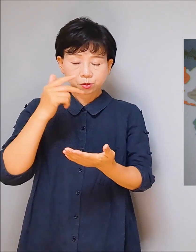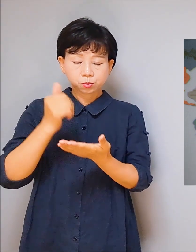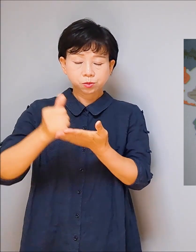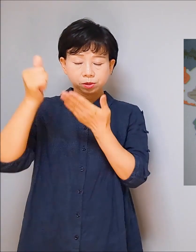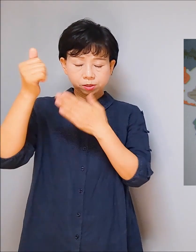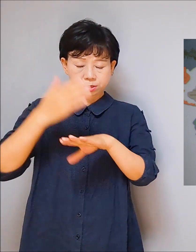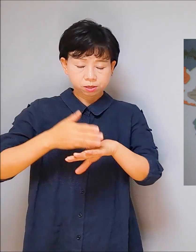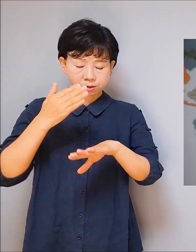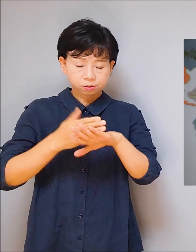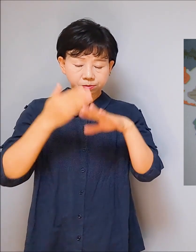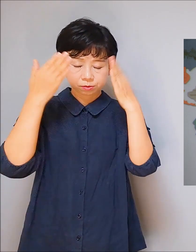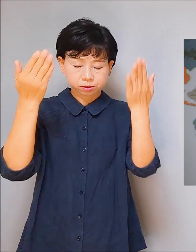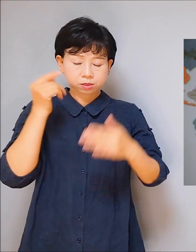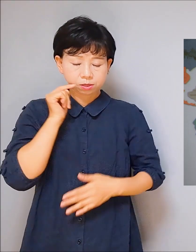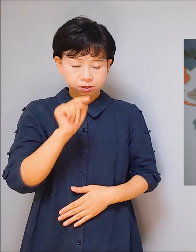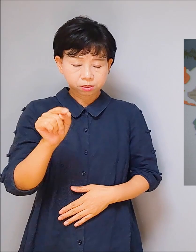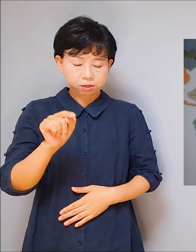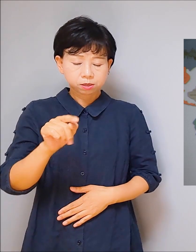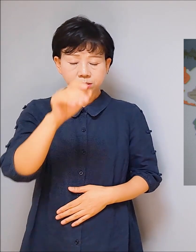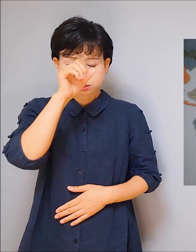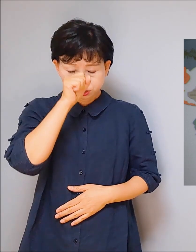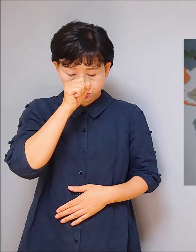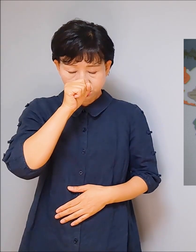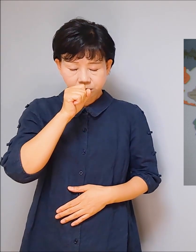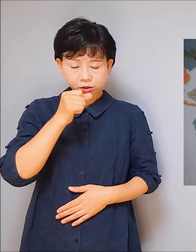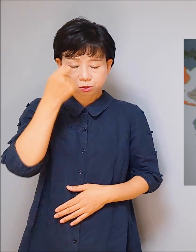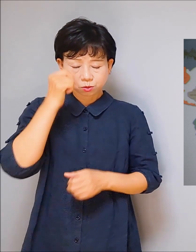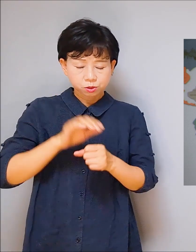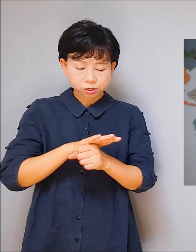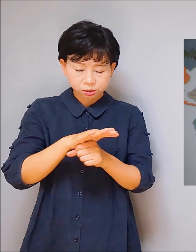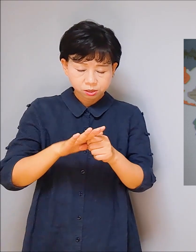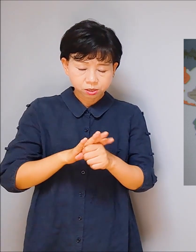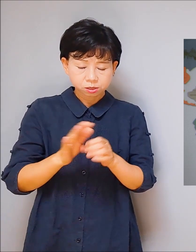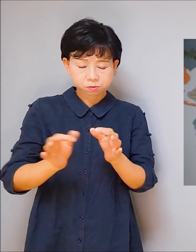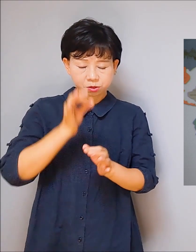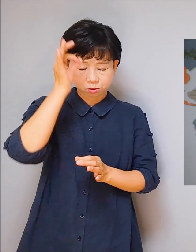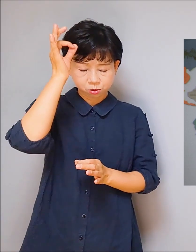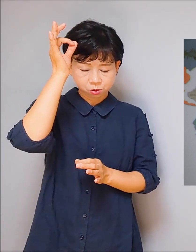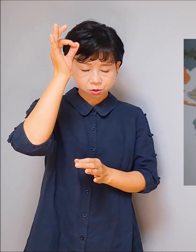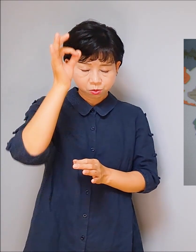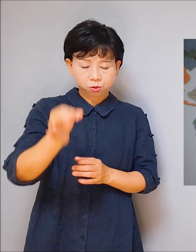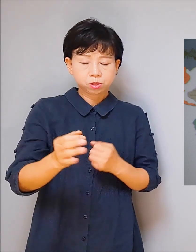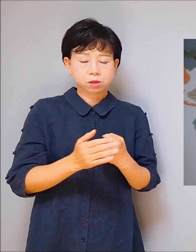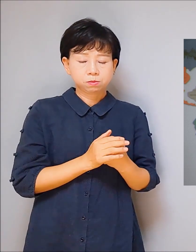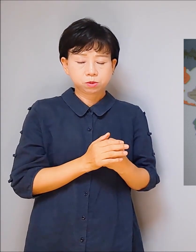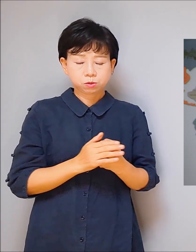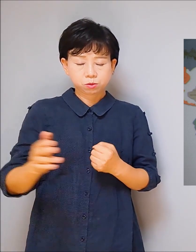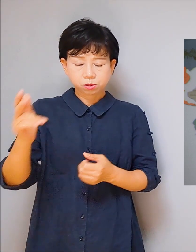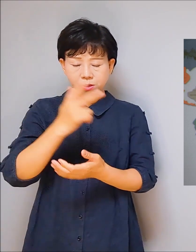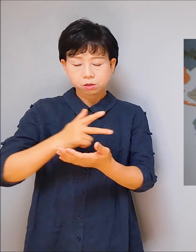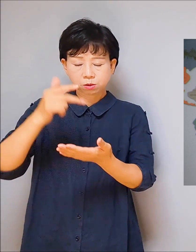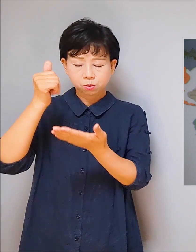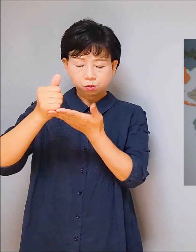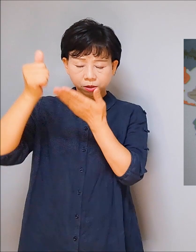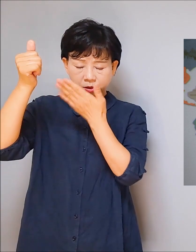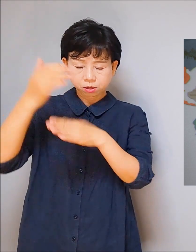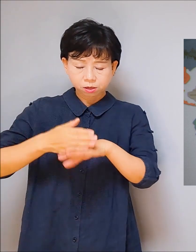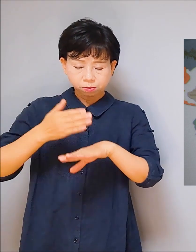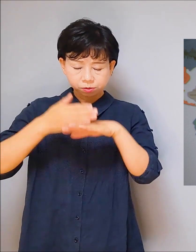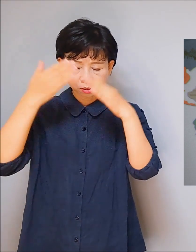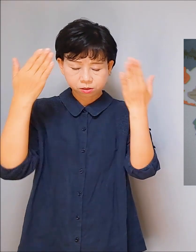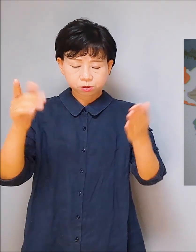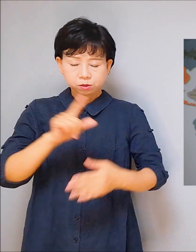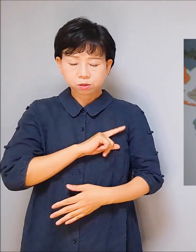여호와께 감사하라. 그는 선하시며 그 인자하심이 영원함이로다. 여호와께 감사하고 그의